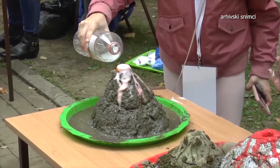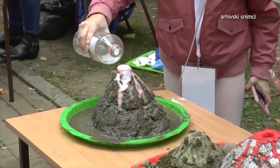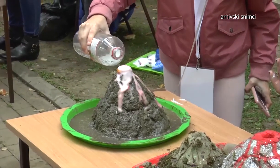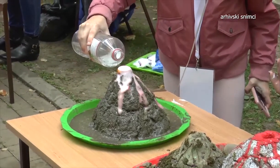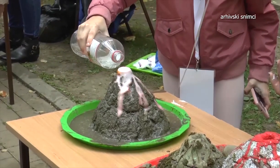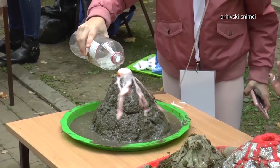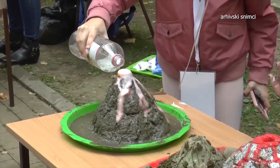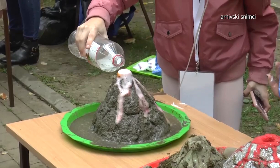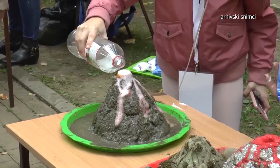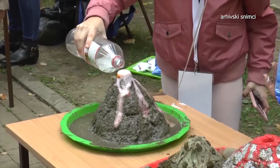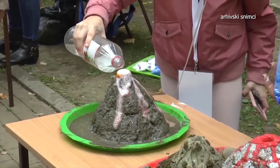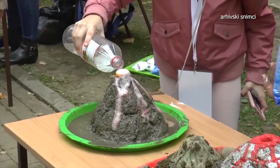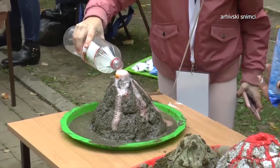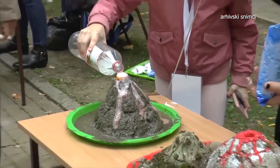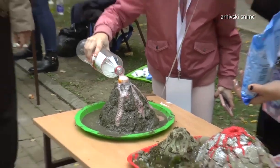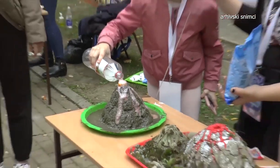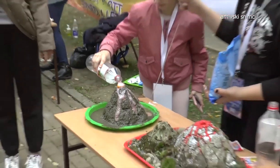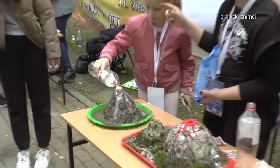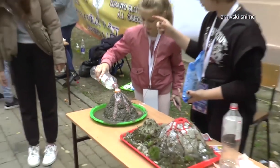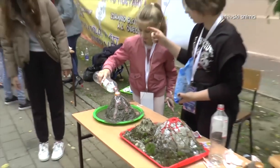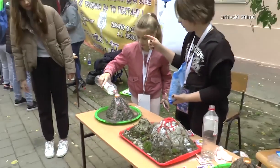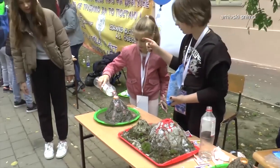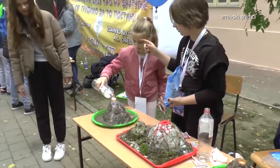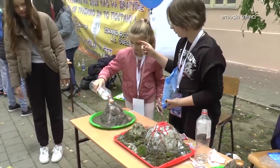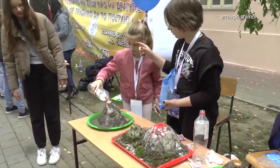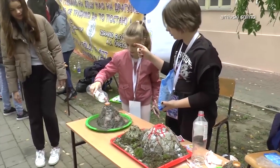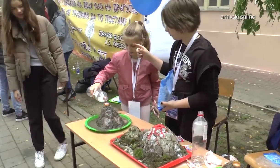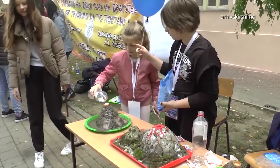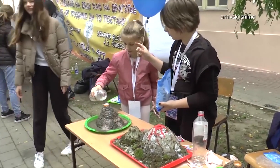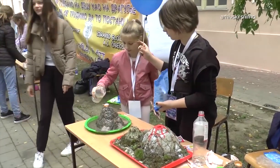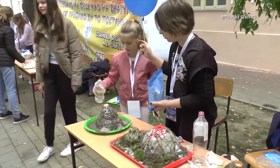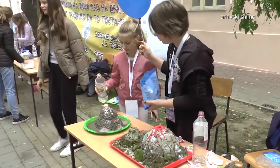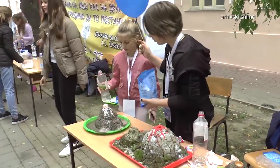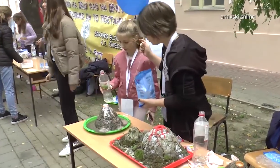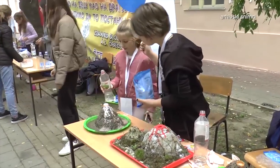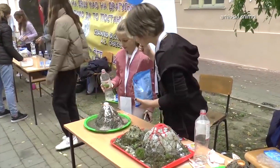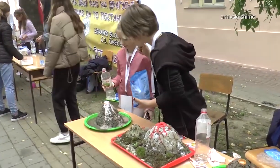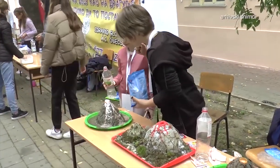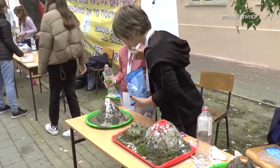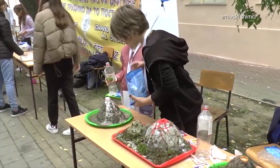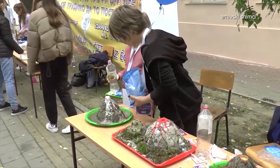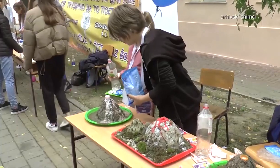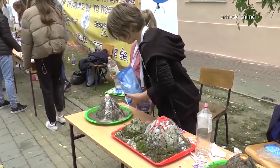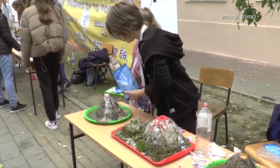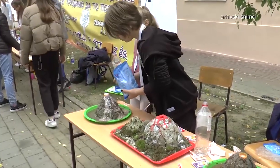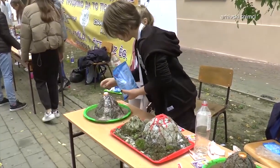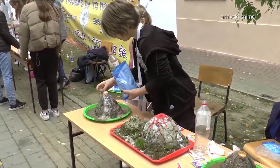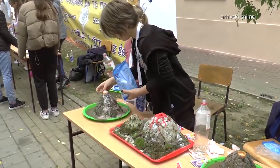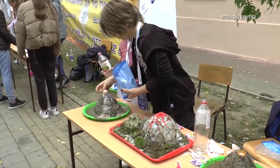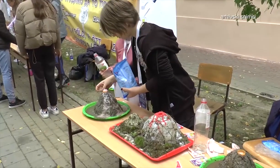Ez annyit jelent, hogy a cégek kiállítják azt, amivel foglalkoznak a tudomány keretében, a standjaik mögött pedig a